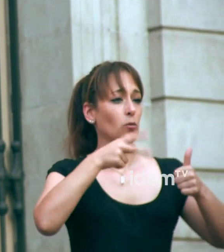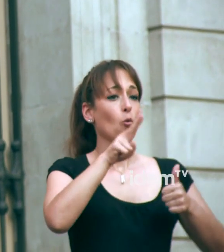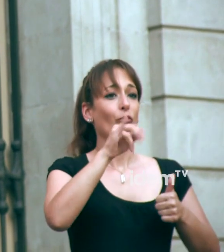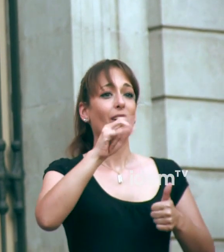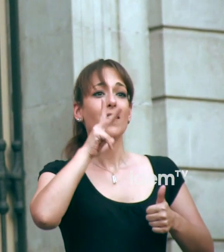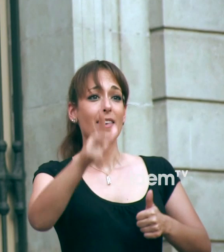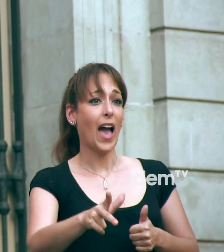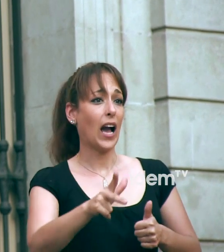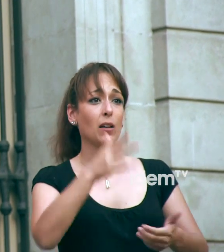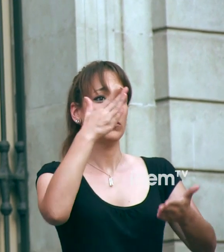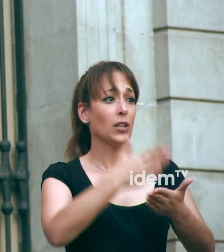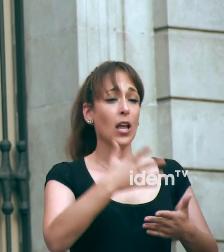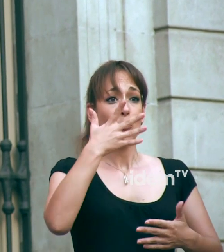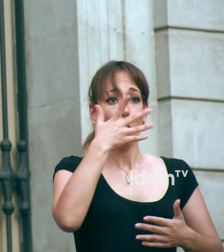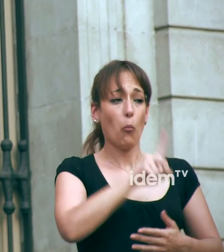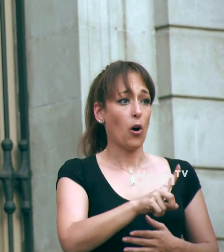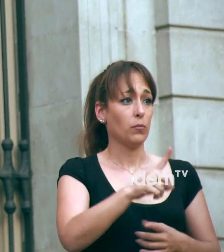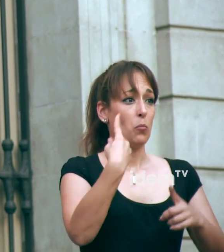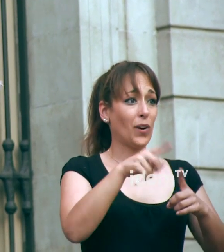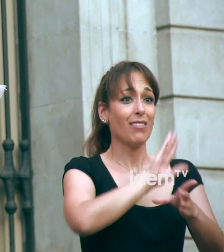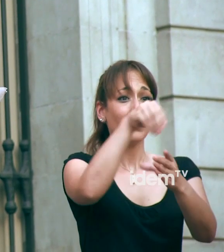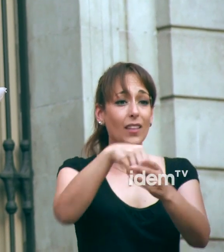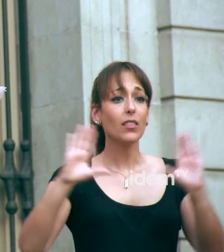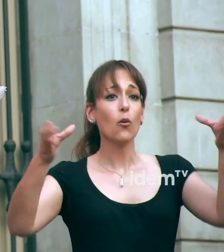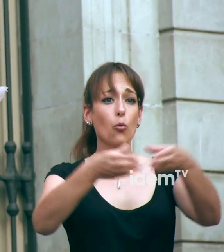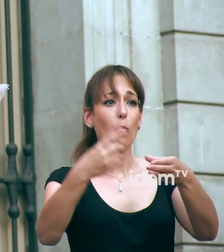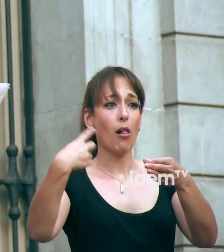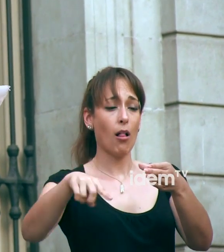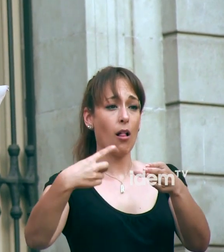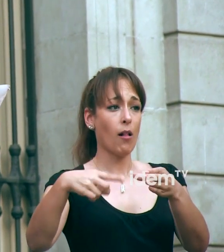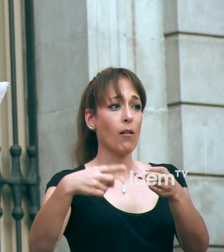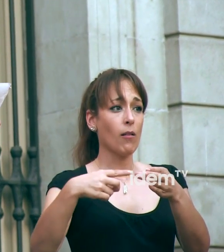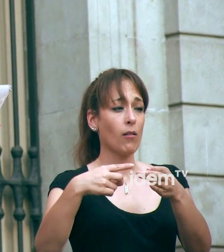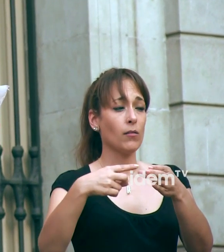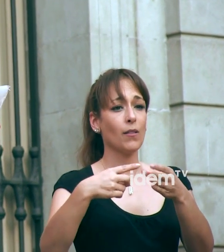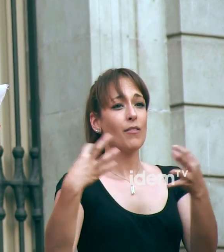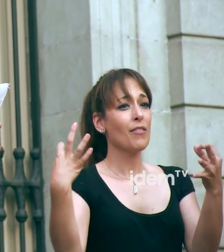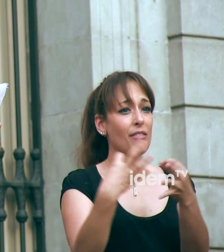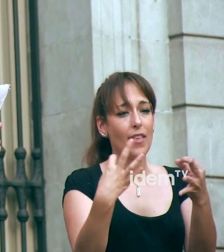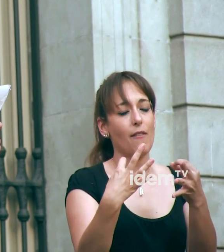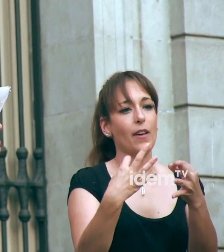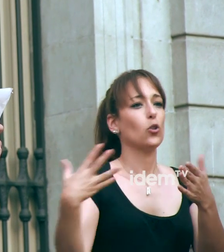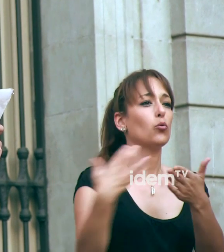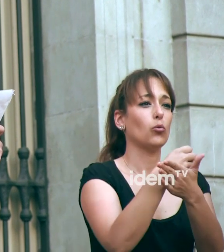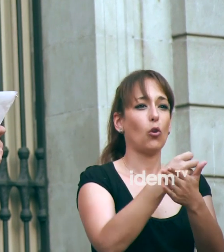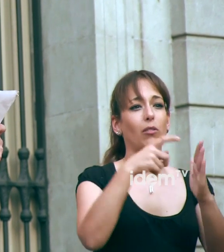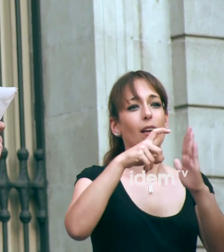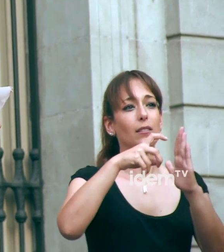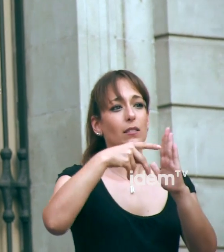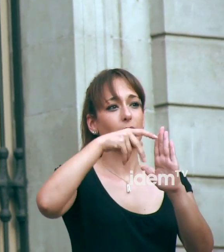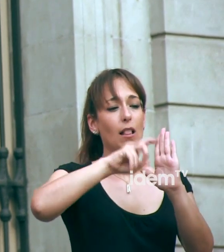és imparable. Allà on triomfa la LGBTfòbia, abolint totes les lleis